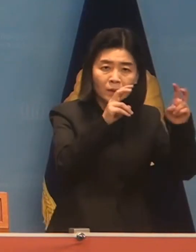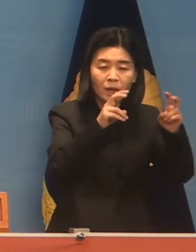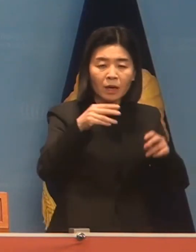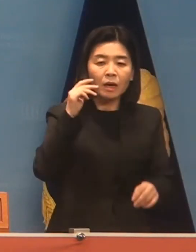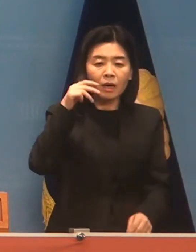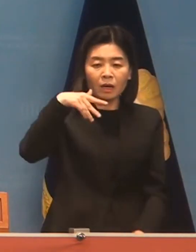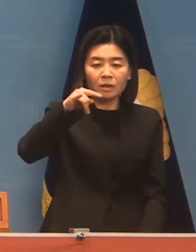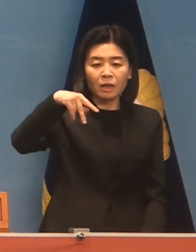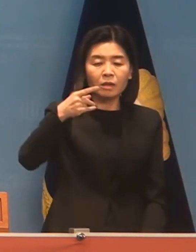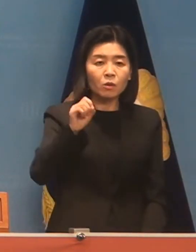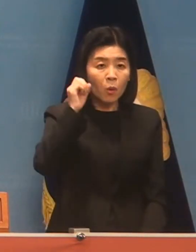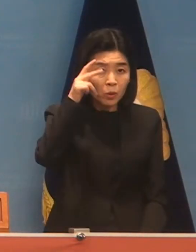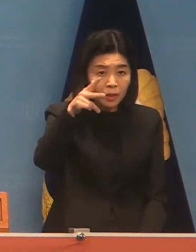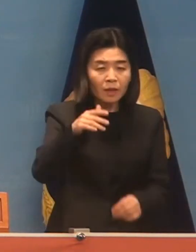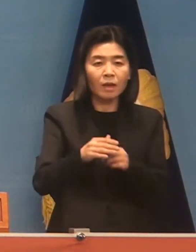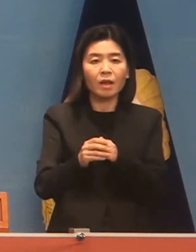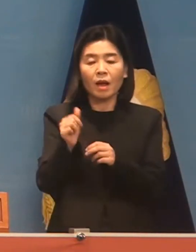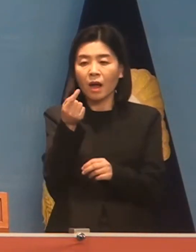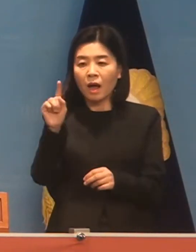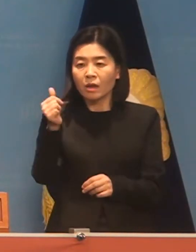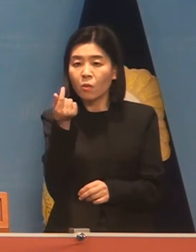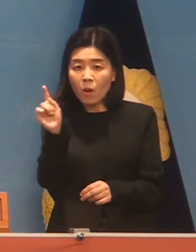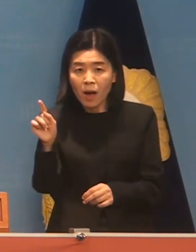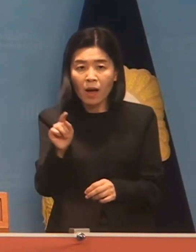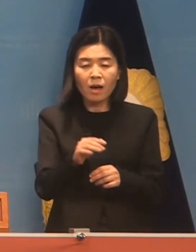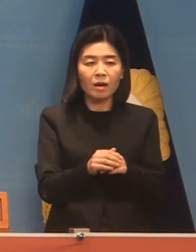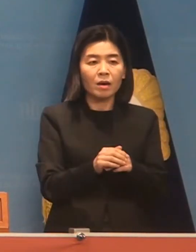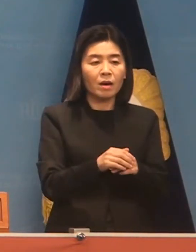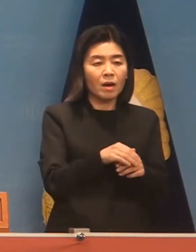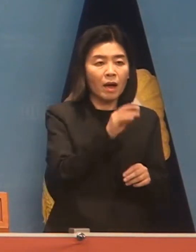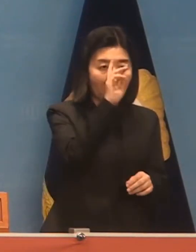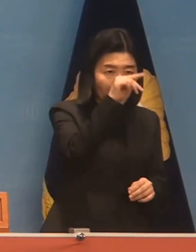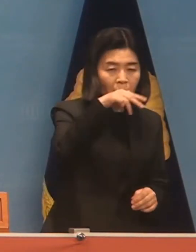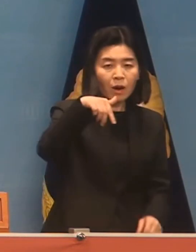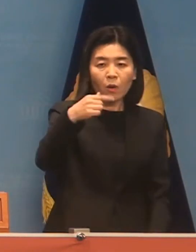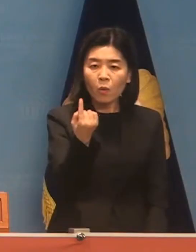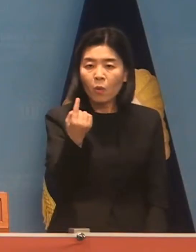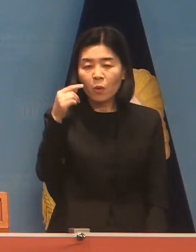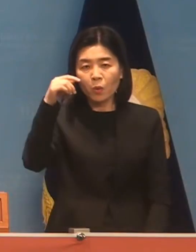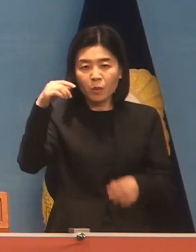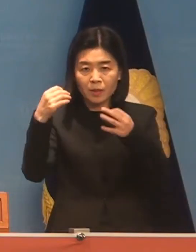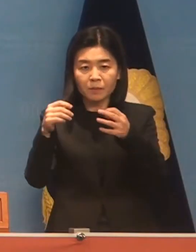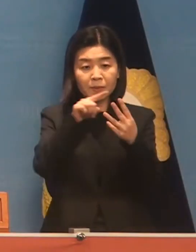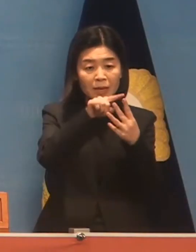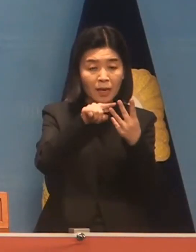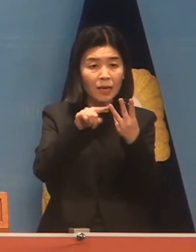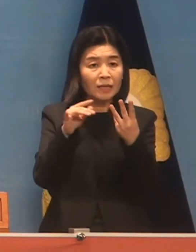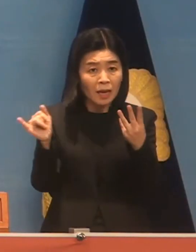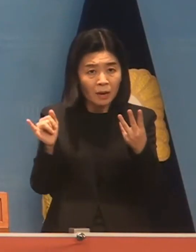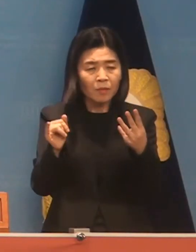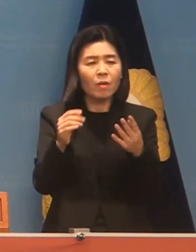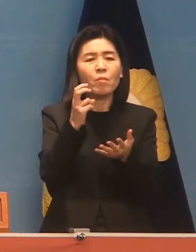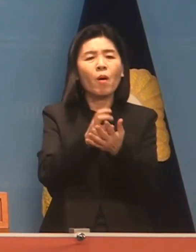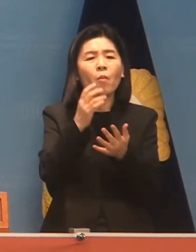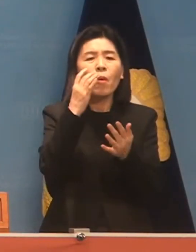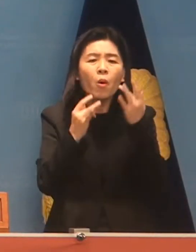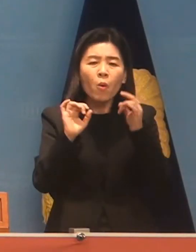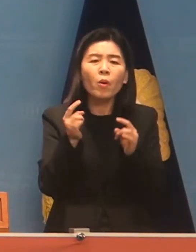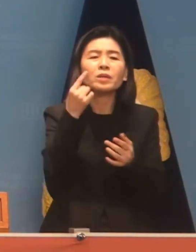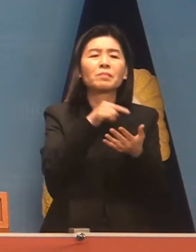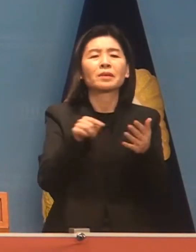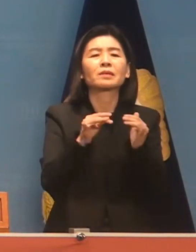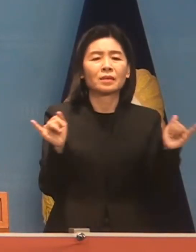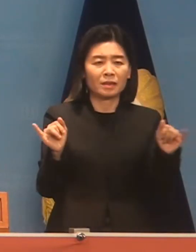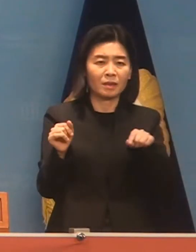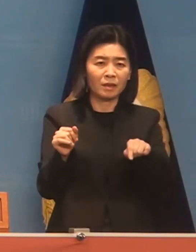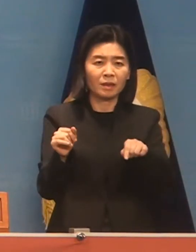하나오션의 박정혜, 고진수, 김형수는 대한민국 제도의 허점이 만든 피해자입니다. 각